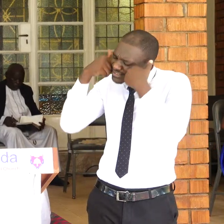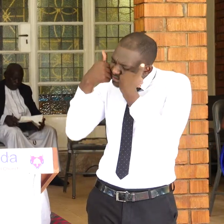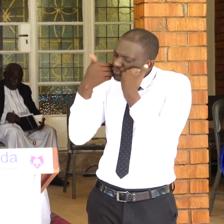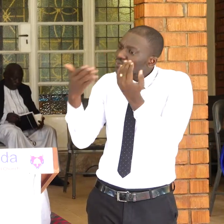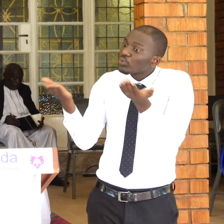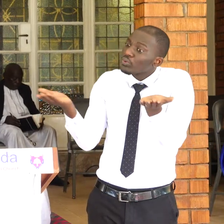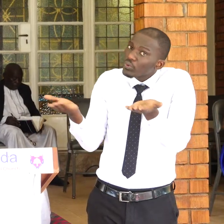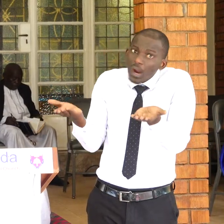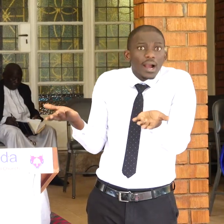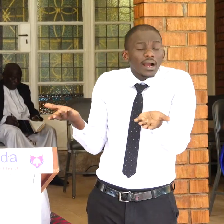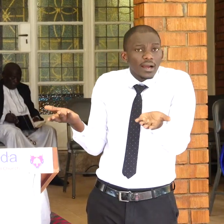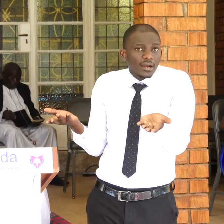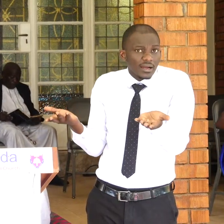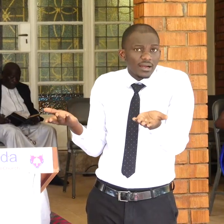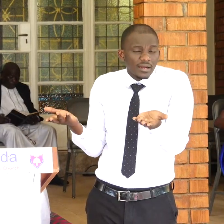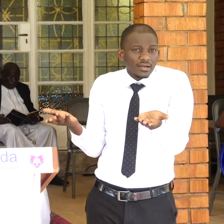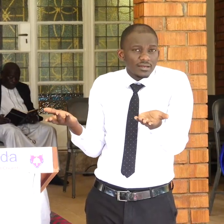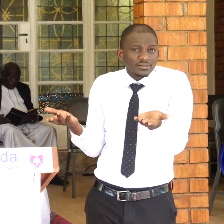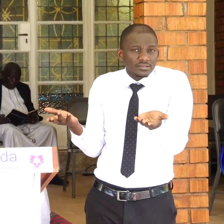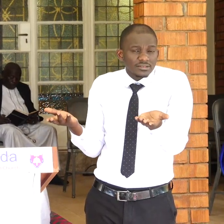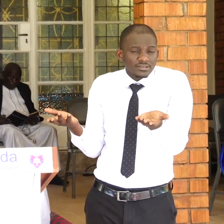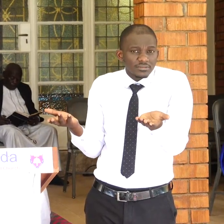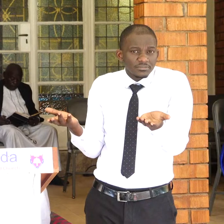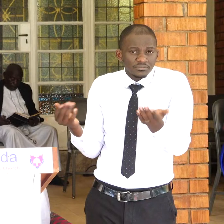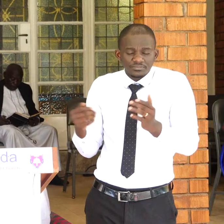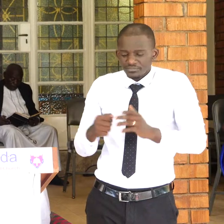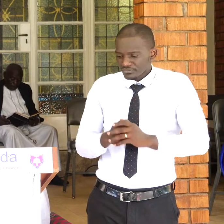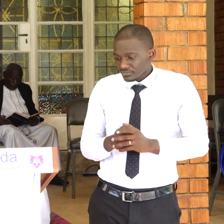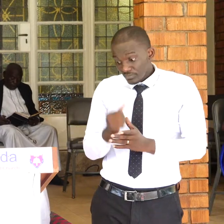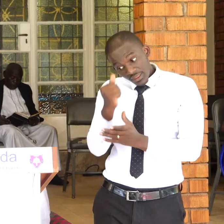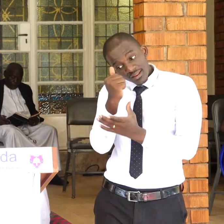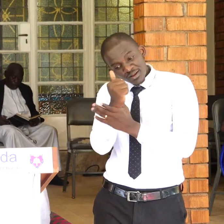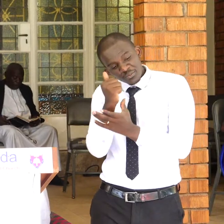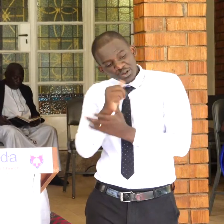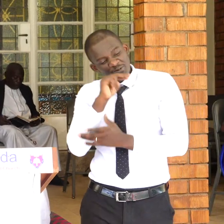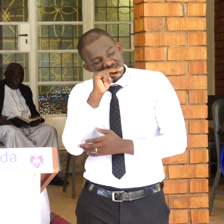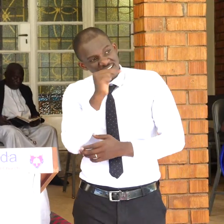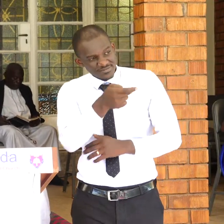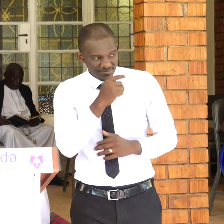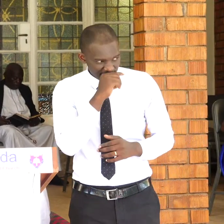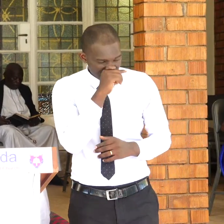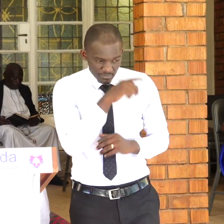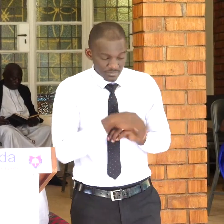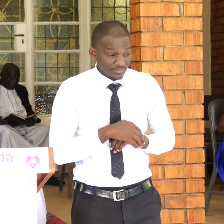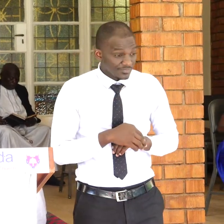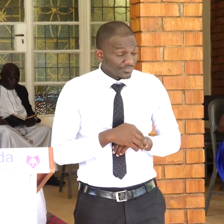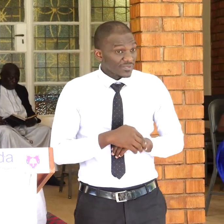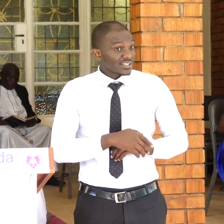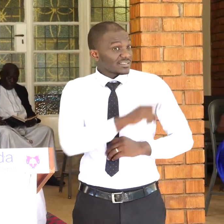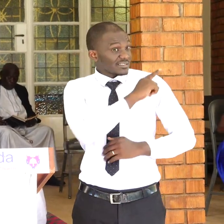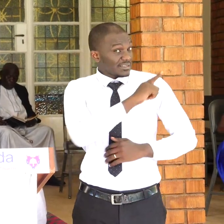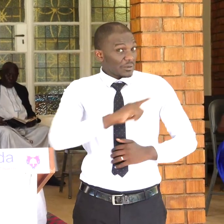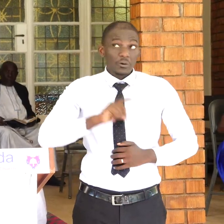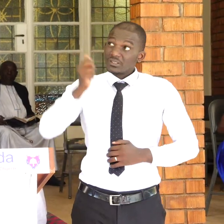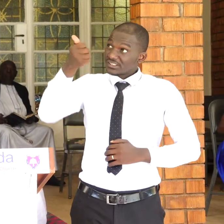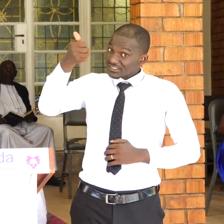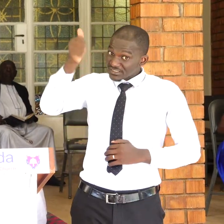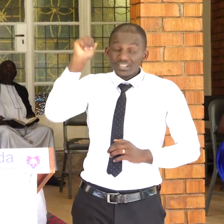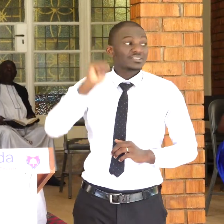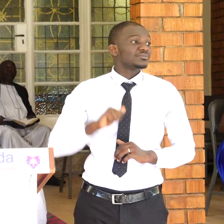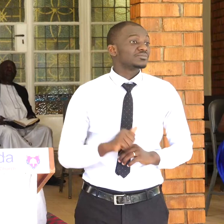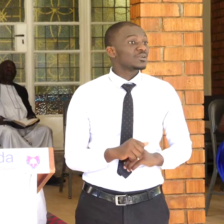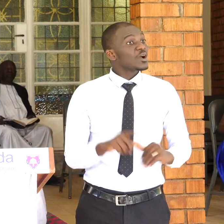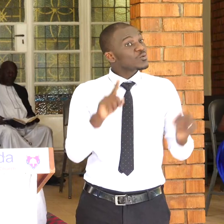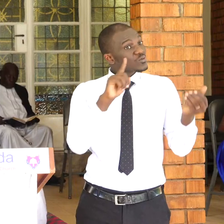gw'endiga ogw'ekiweebwayo ekyokebwa. Ibulayimu n'ayogera nti, Katonda aneefunira